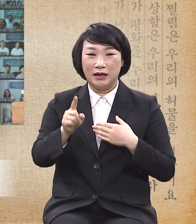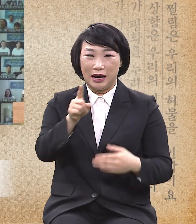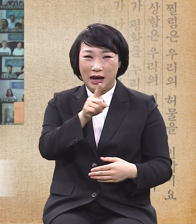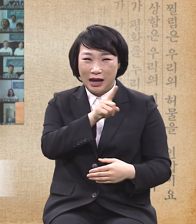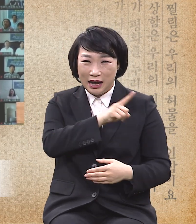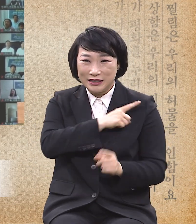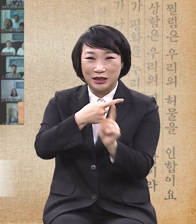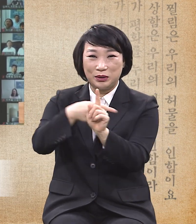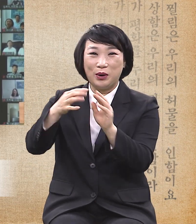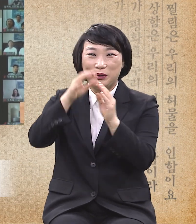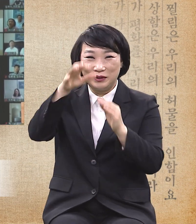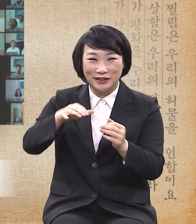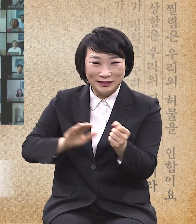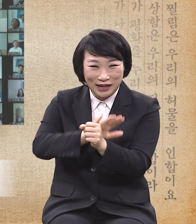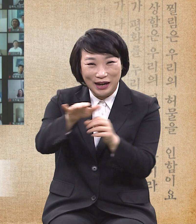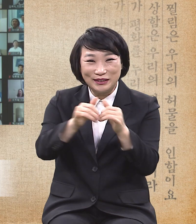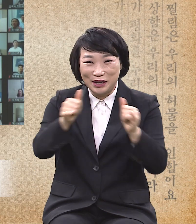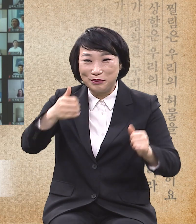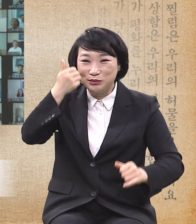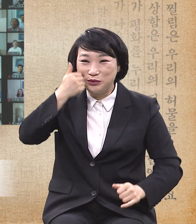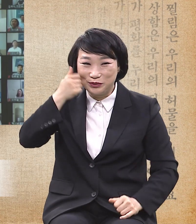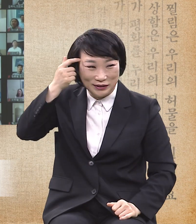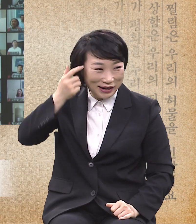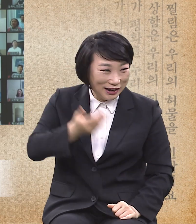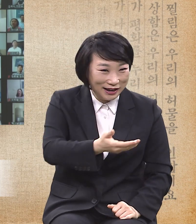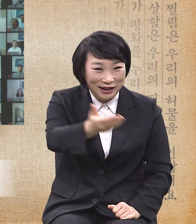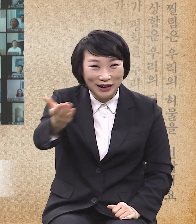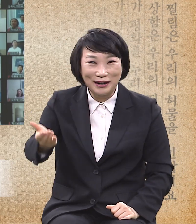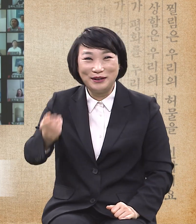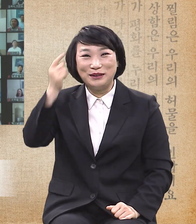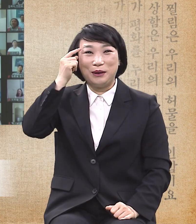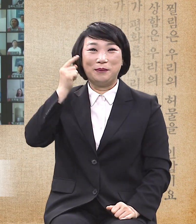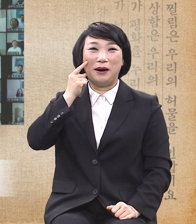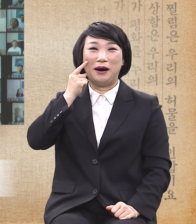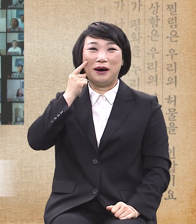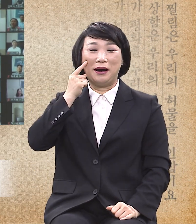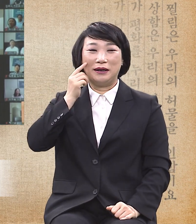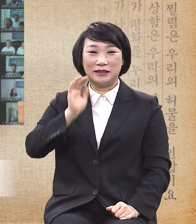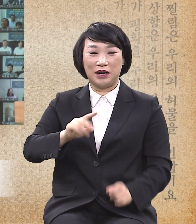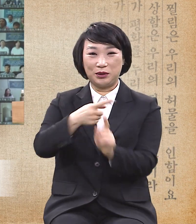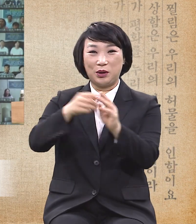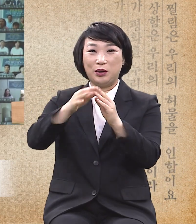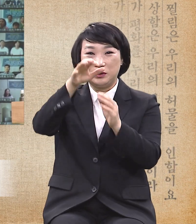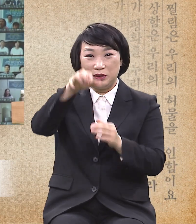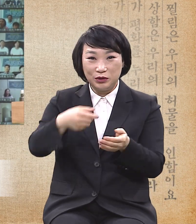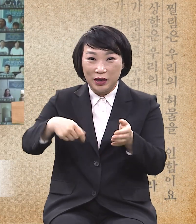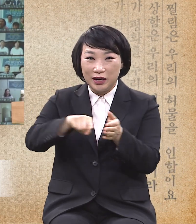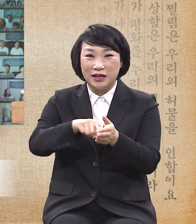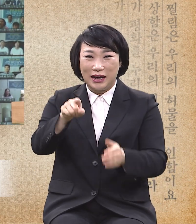가장 교회를 사랑하는 사람이 누구겠어요? 생각해 보세요. 교회를 위해